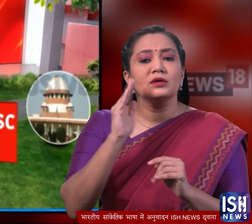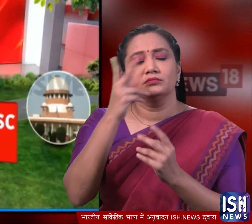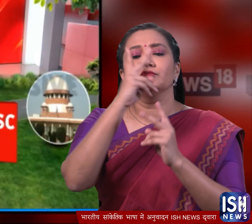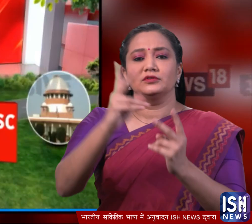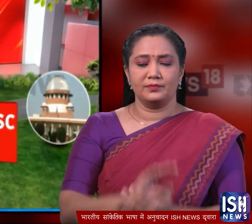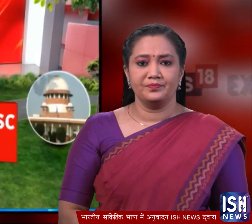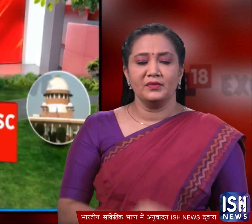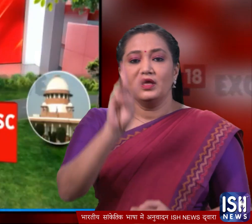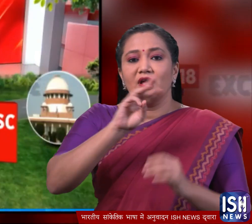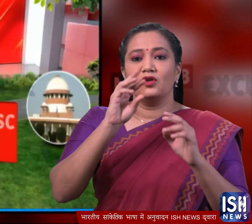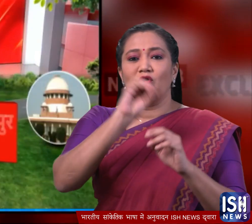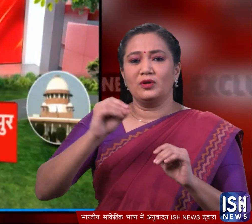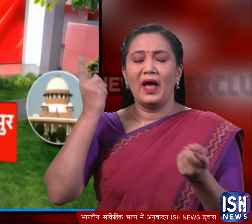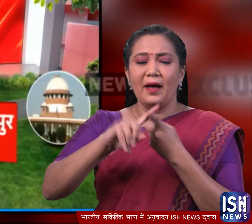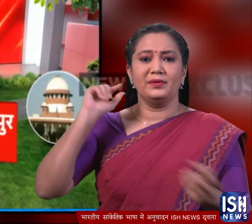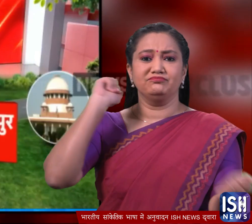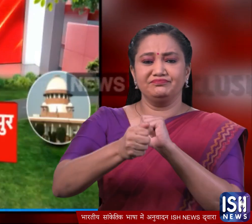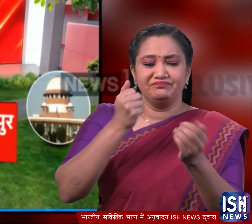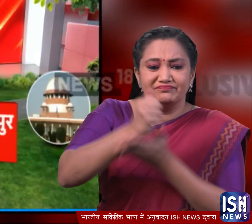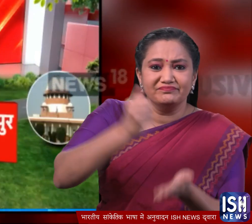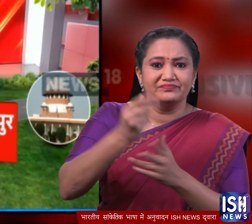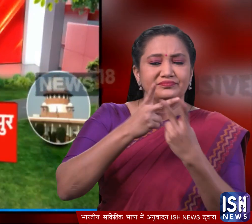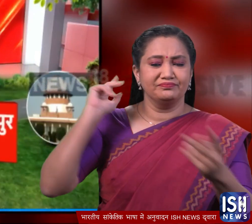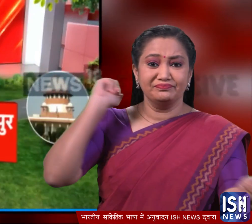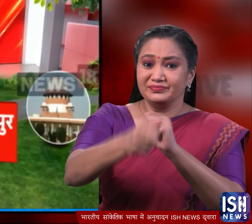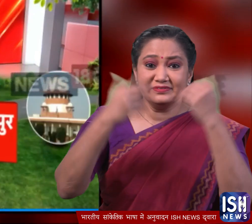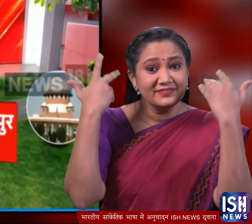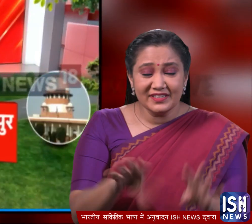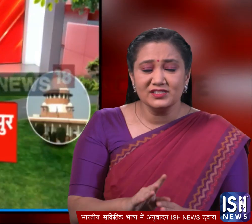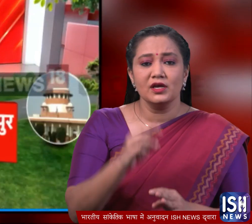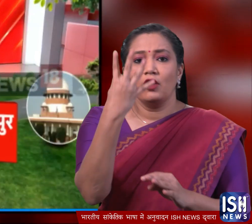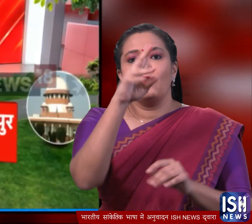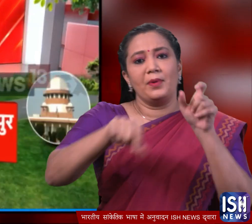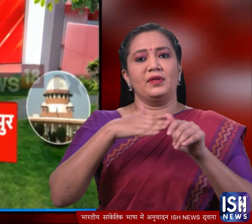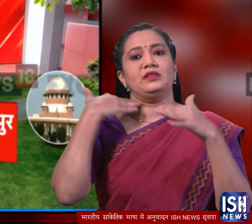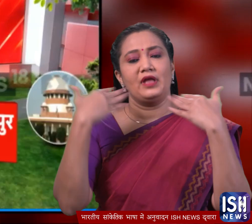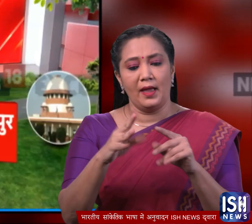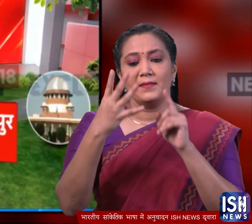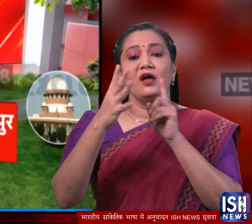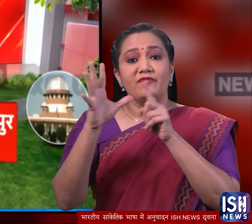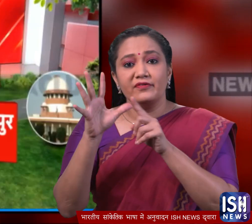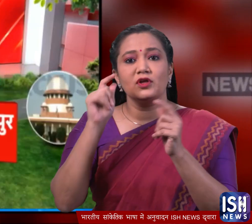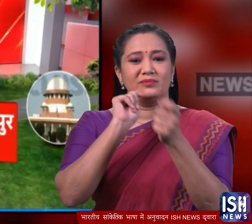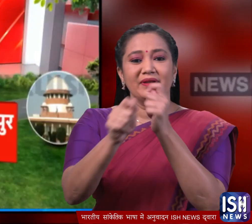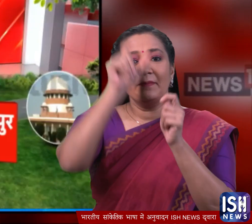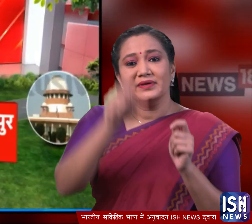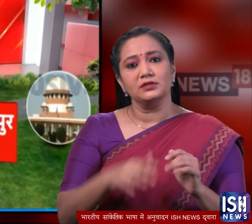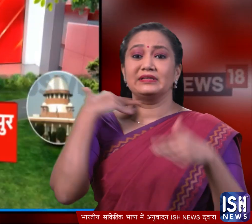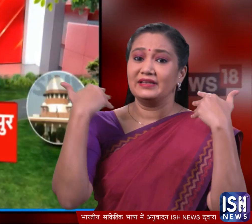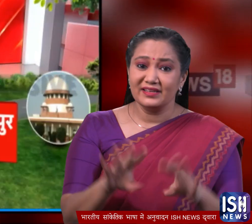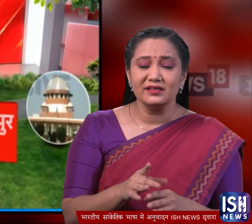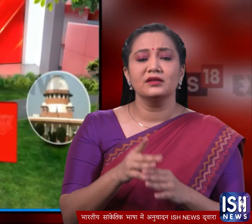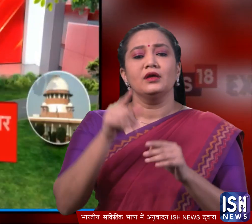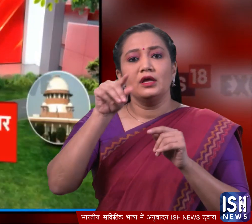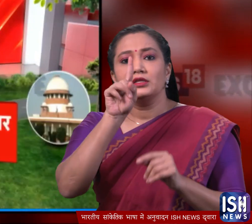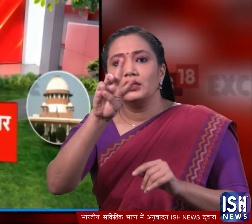सुनवाई करेगी। 3 अक्टूबर को लखीमपुर खीरी में किसान प्रदर्शनकारियों को कुचल दिया गया था, जिसमें 4 किसानों और 1 पत्रकार की मौत हो गई थी और